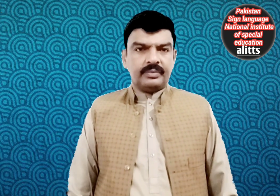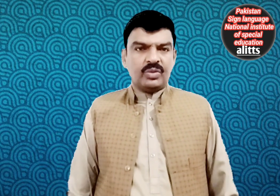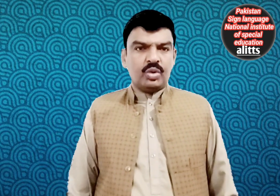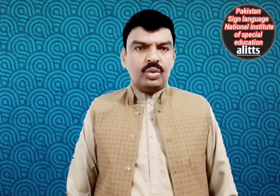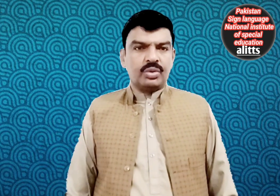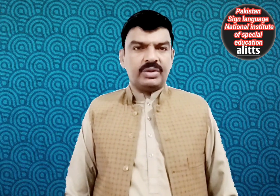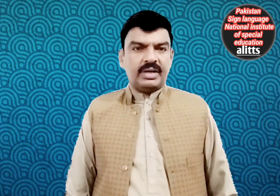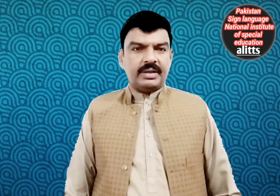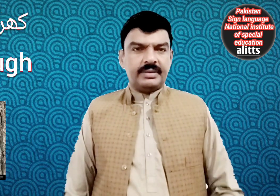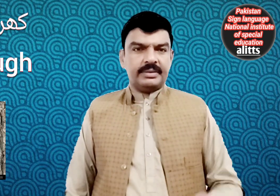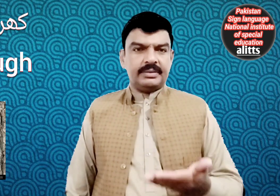खुरदरा,